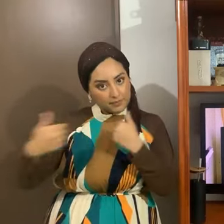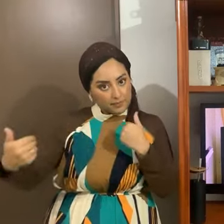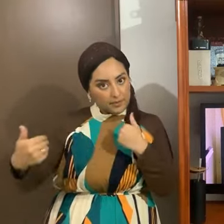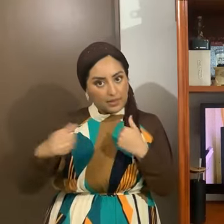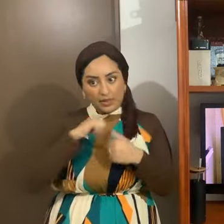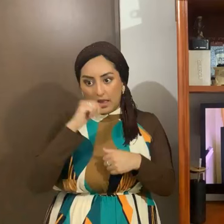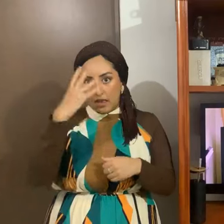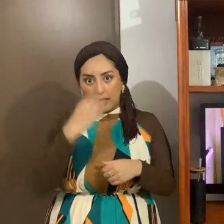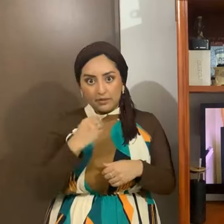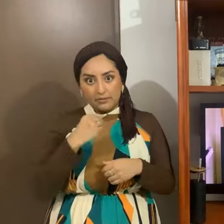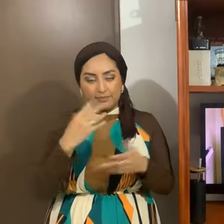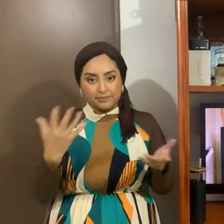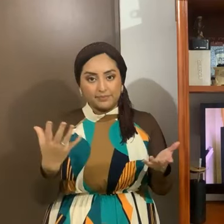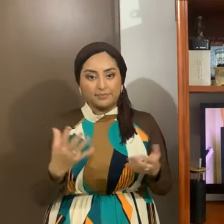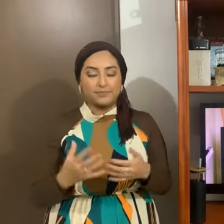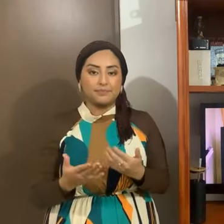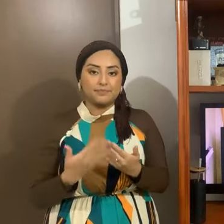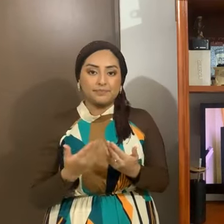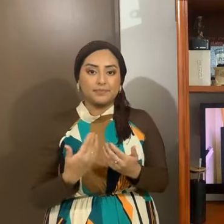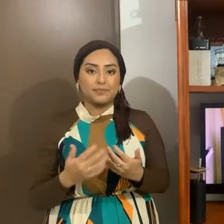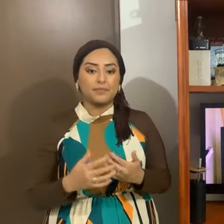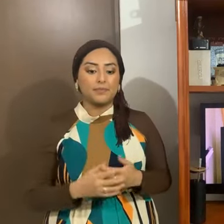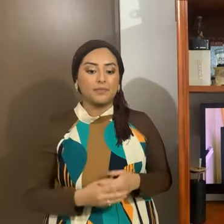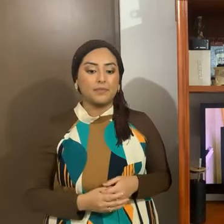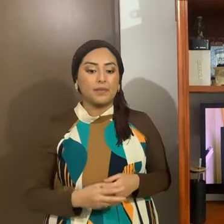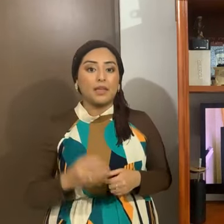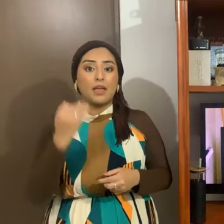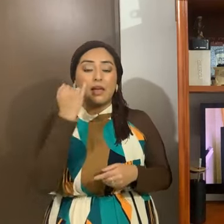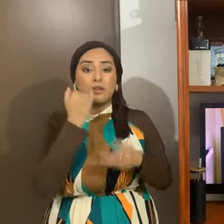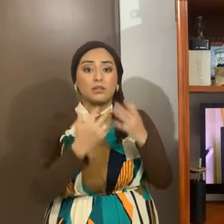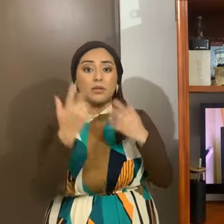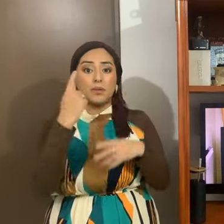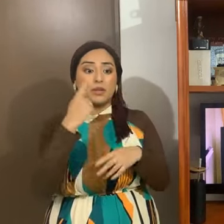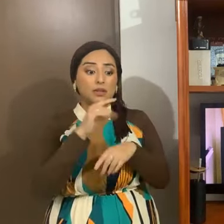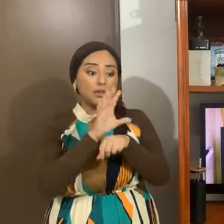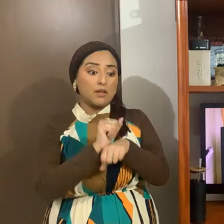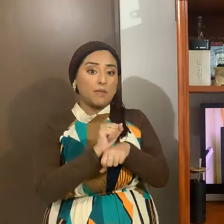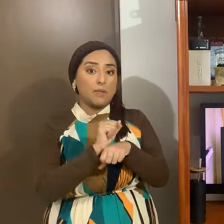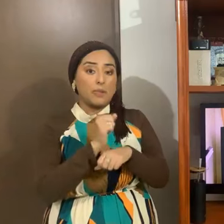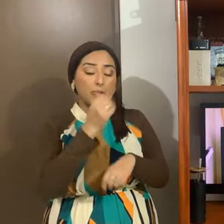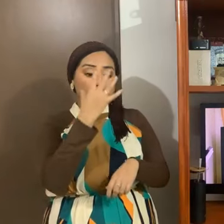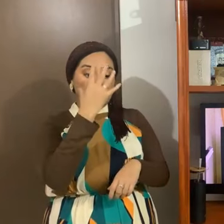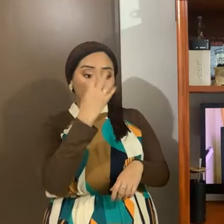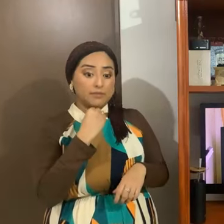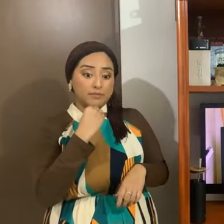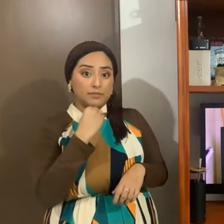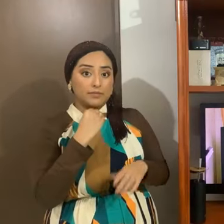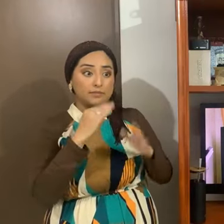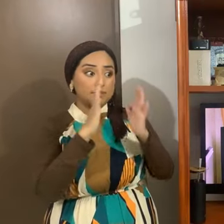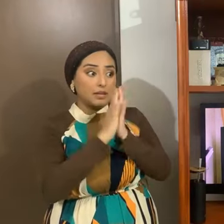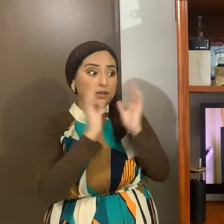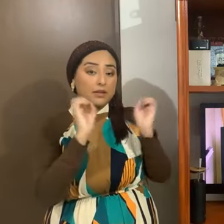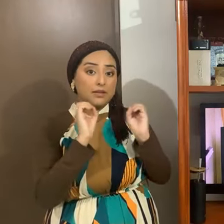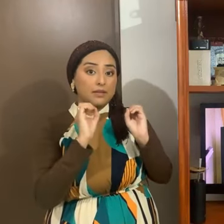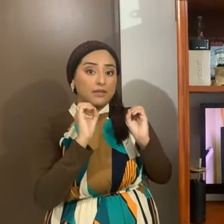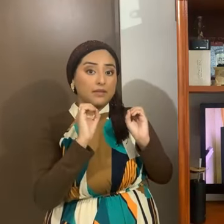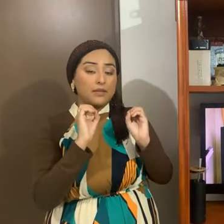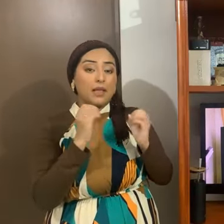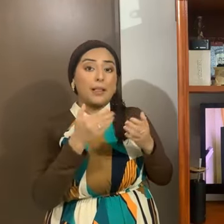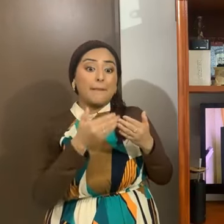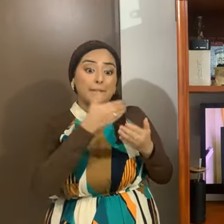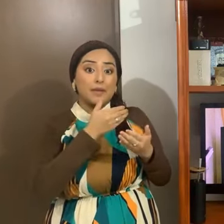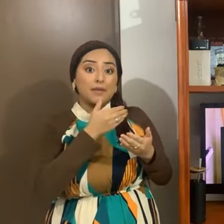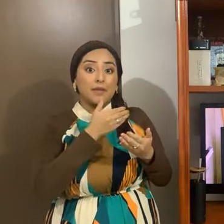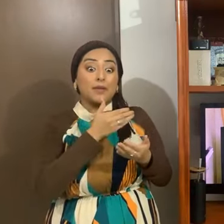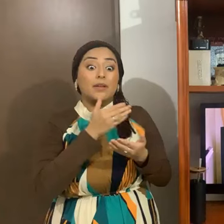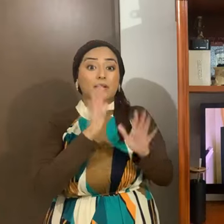impulsa a no dormir, ¿verdad? Algo así muy sencillo. Si alguien tiene el hábito de dormirse así y no orar, antes de llegar